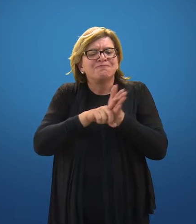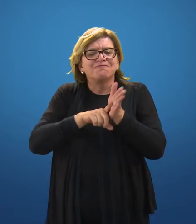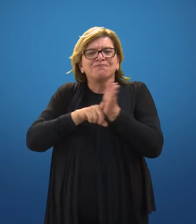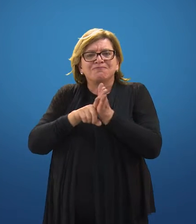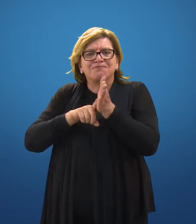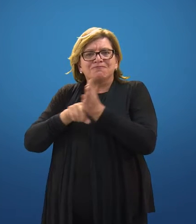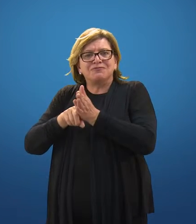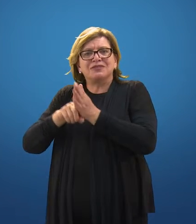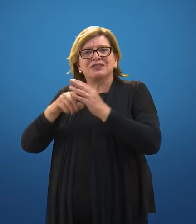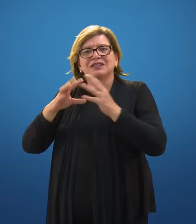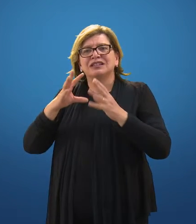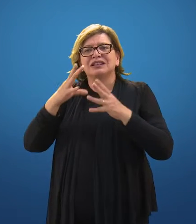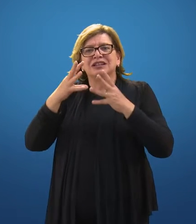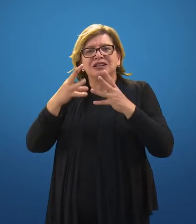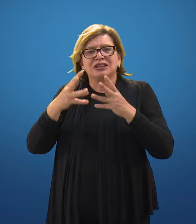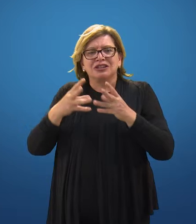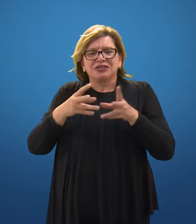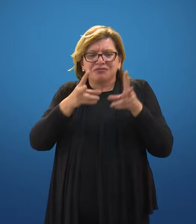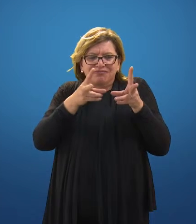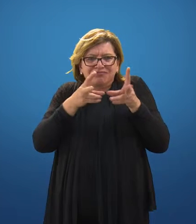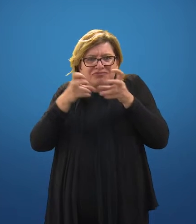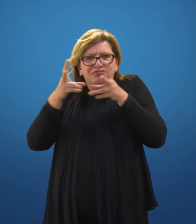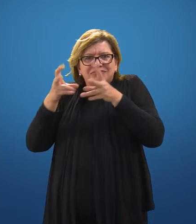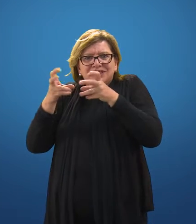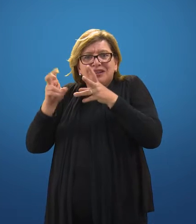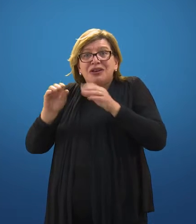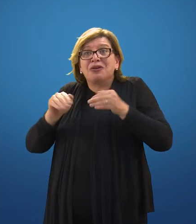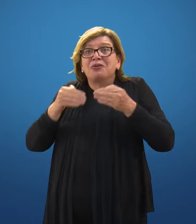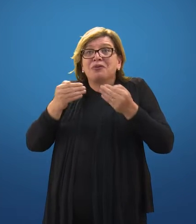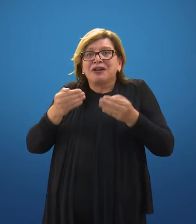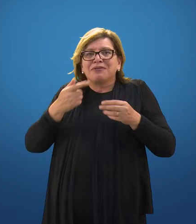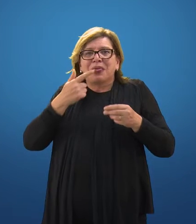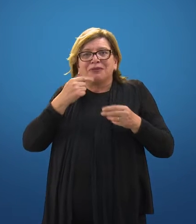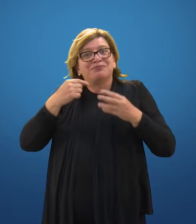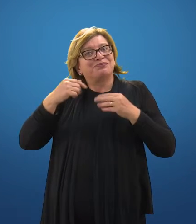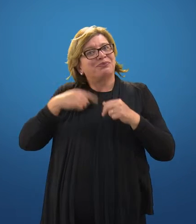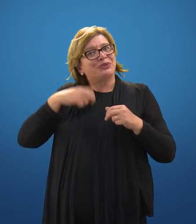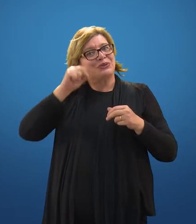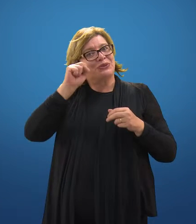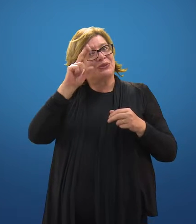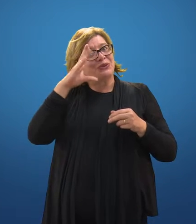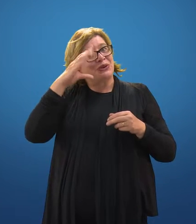né, com cada grupo ali, verificando quais os sabores que ele mais gosta.